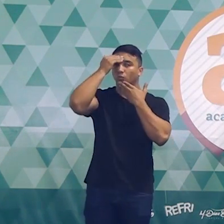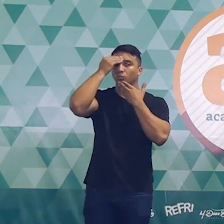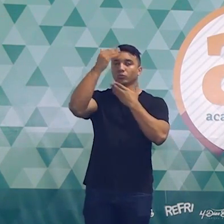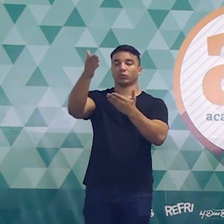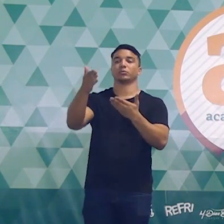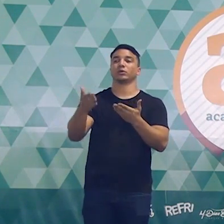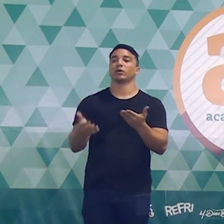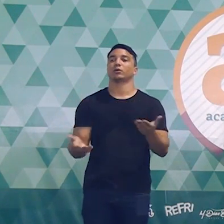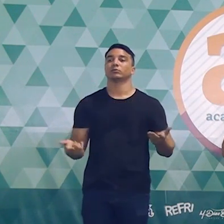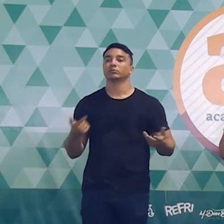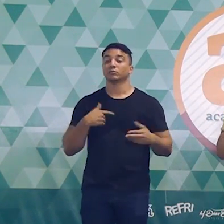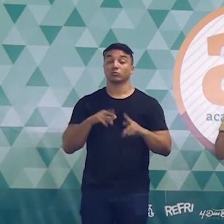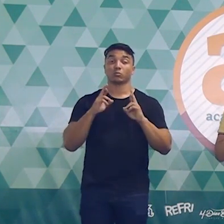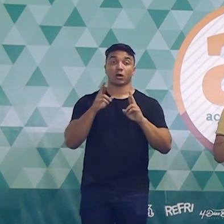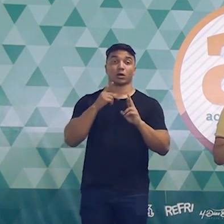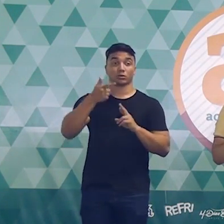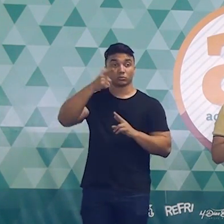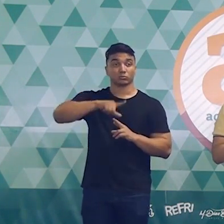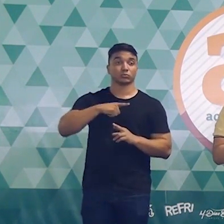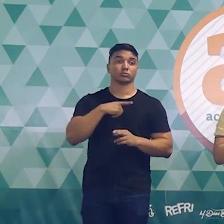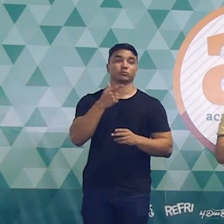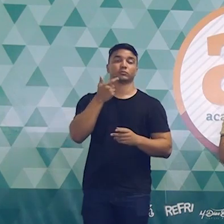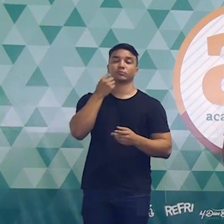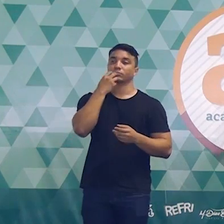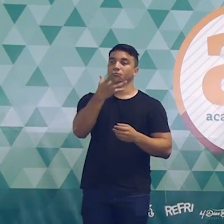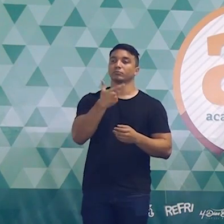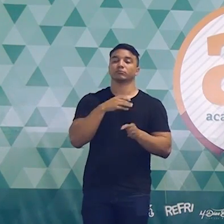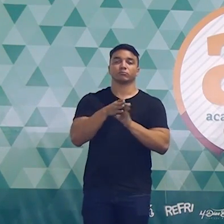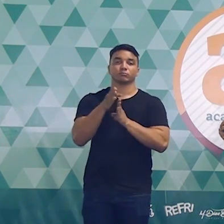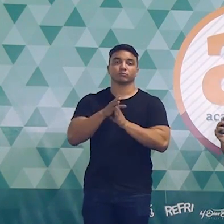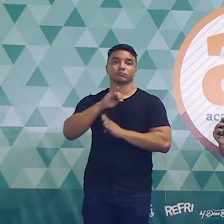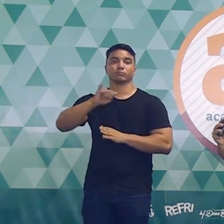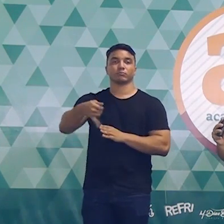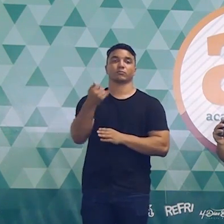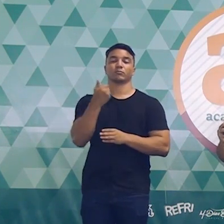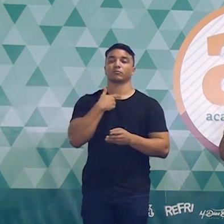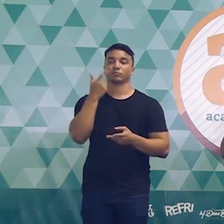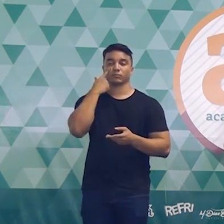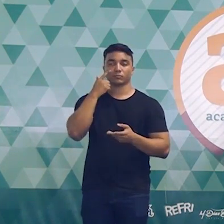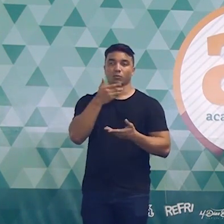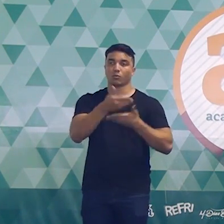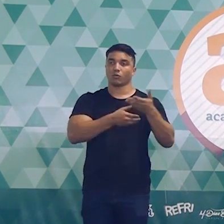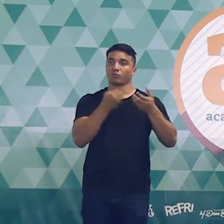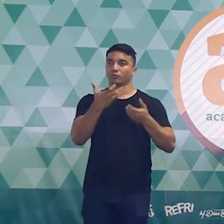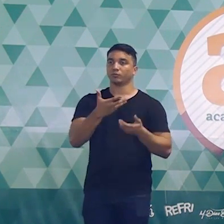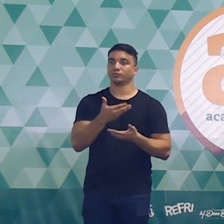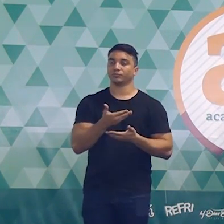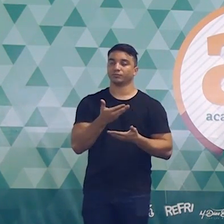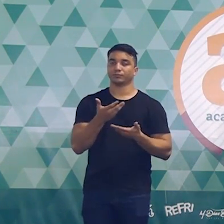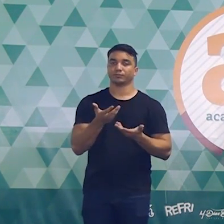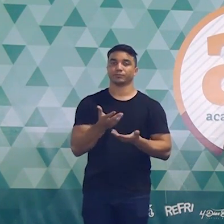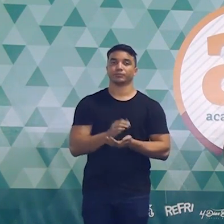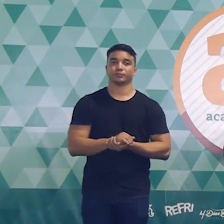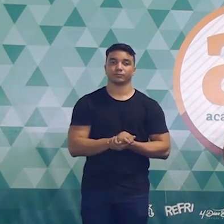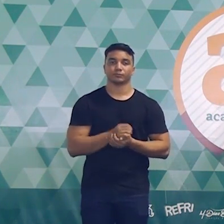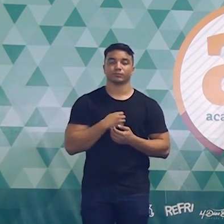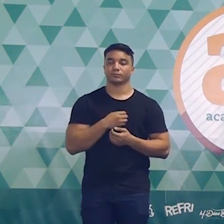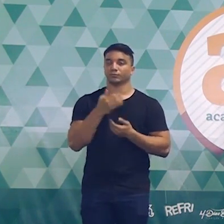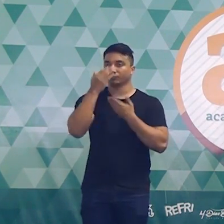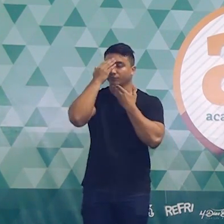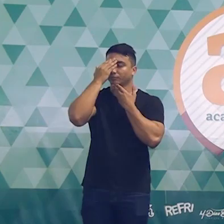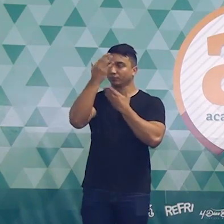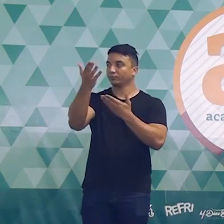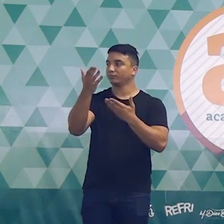E tomara que a gente possa ter o proveito dessas orientações e fazer a melhor prova. Ok? Fico muito